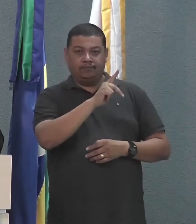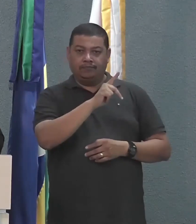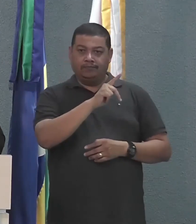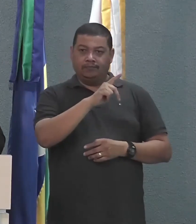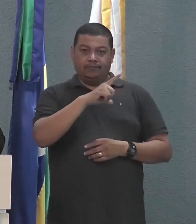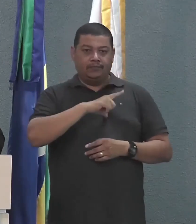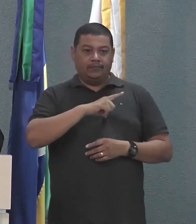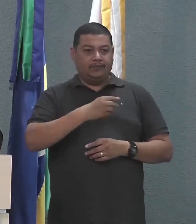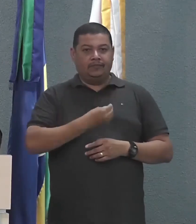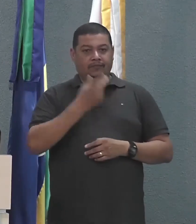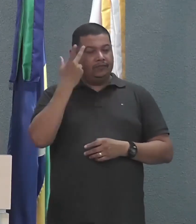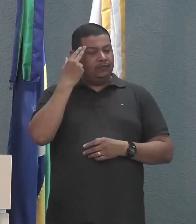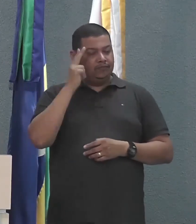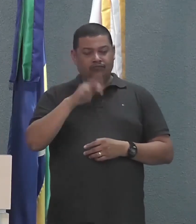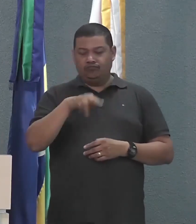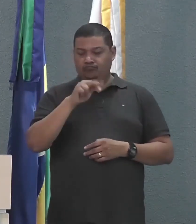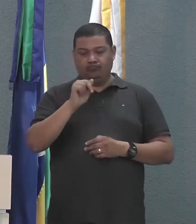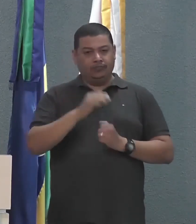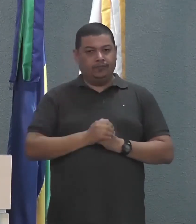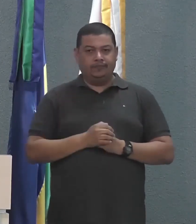uma vida normal.